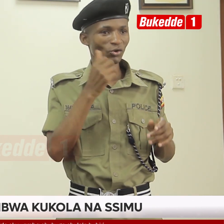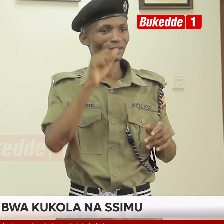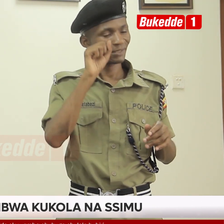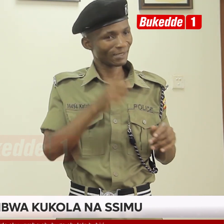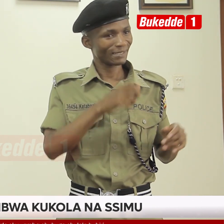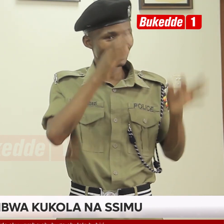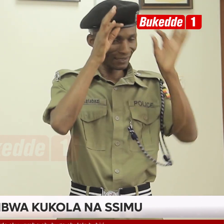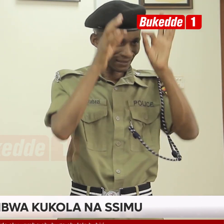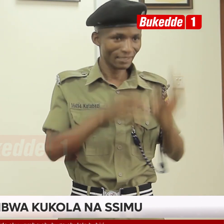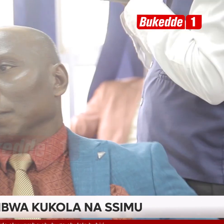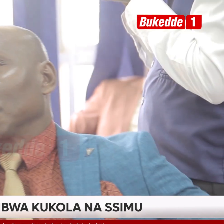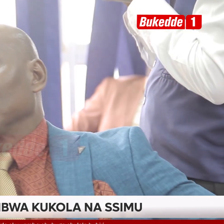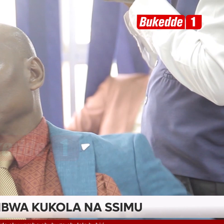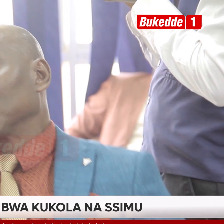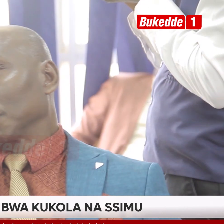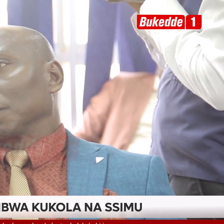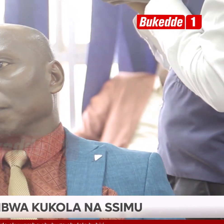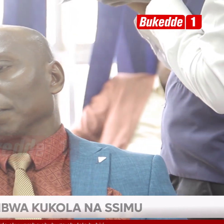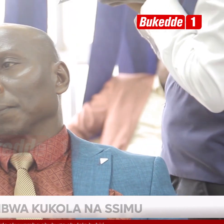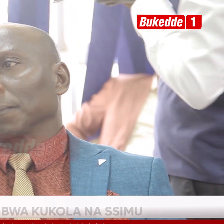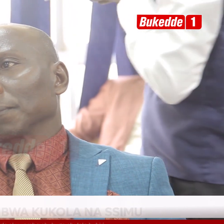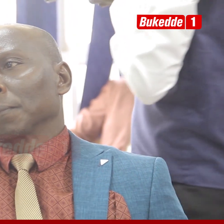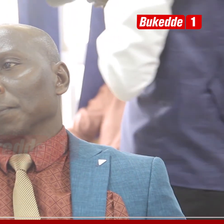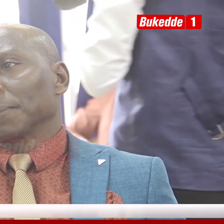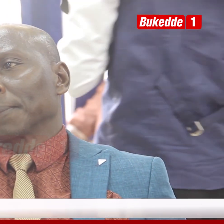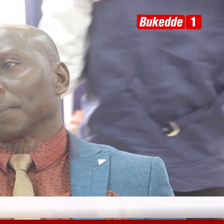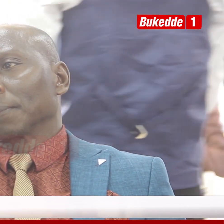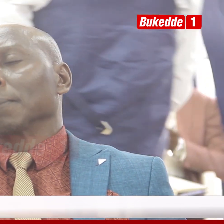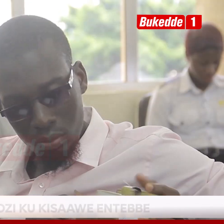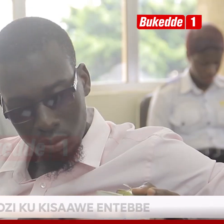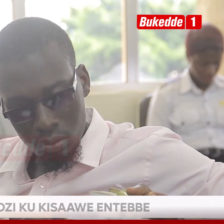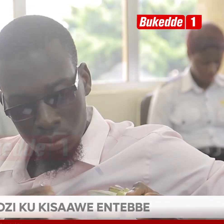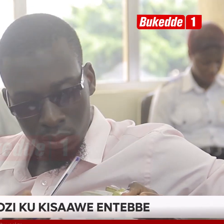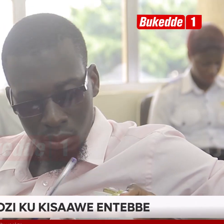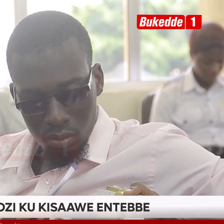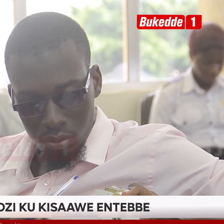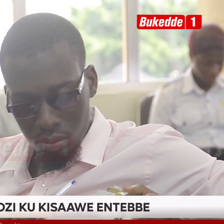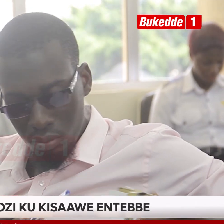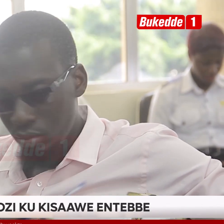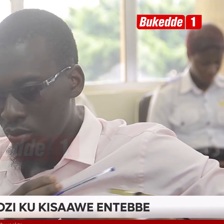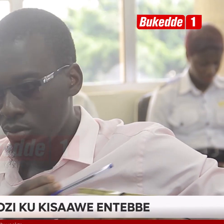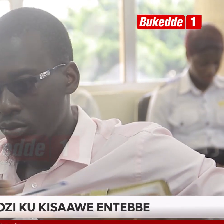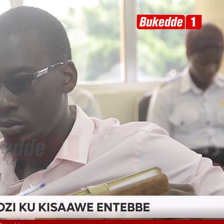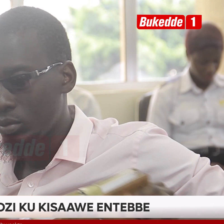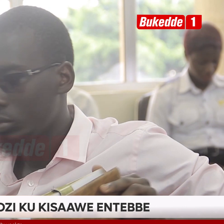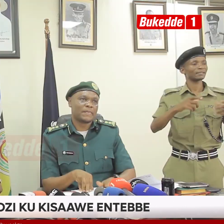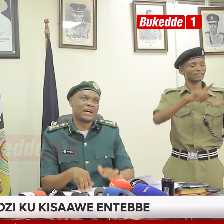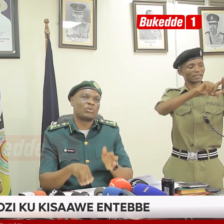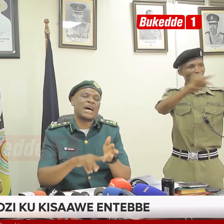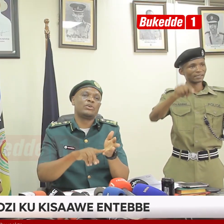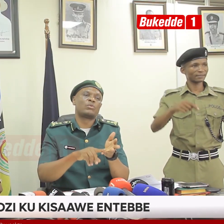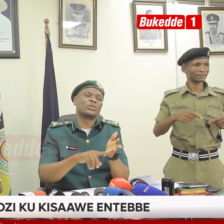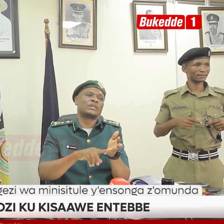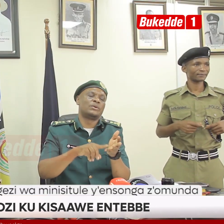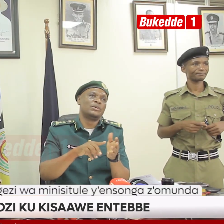bagenda kubatwala mu kooti. Agambye nti bonna bagenda kuba n'akasumuluzo kayite access card okuva mu kitongole ky'ebyennyonyi. Nga